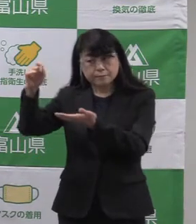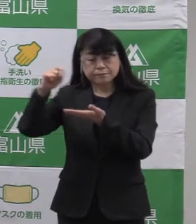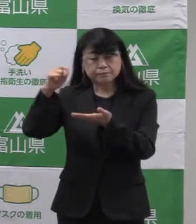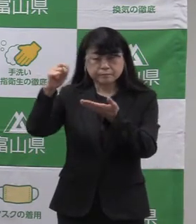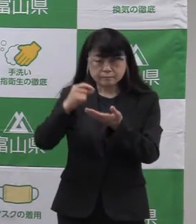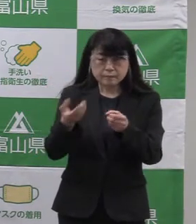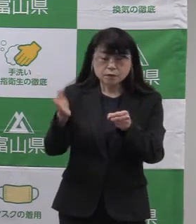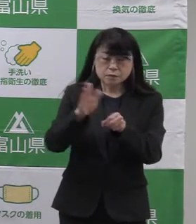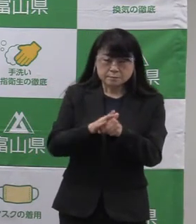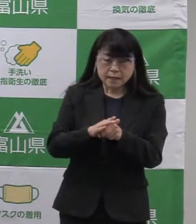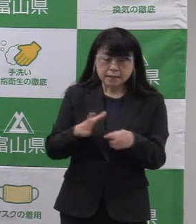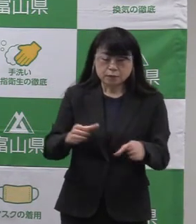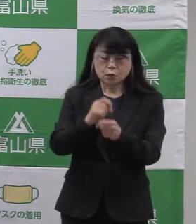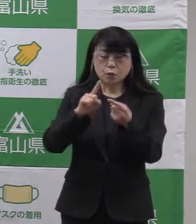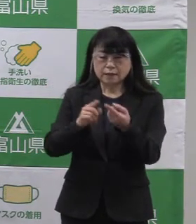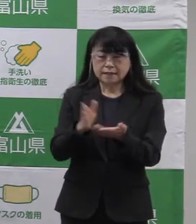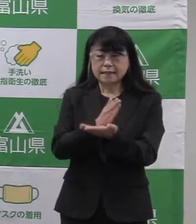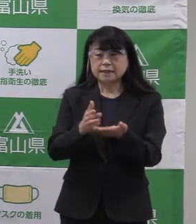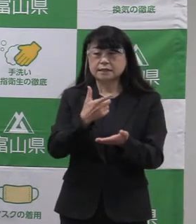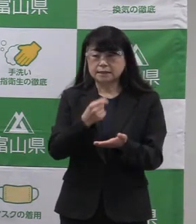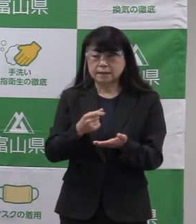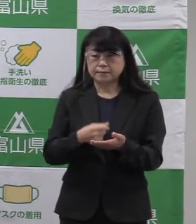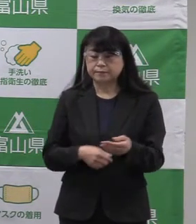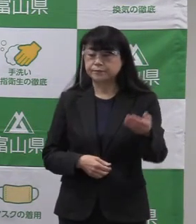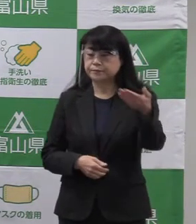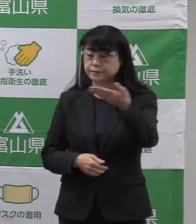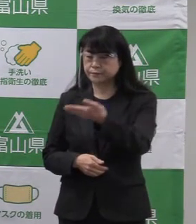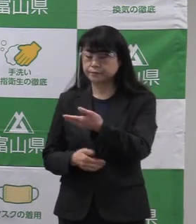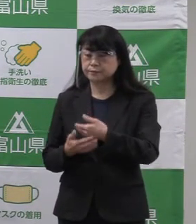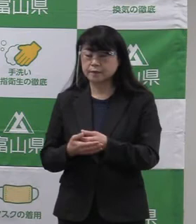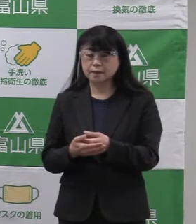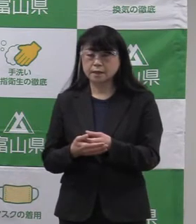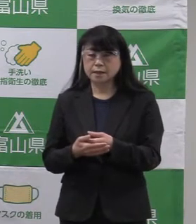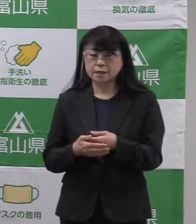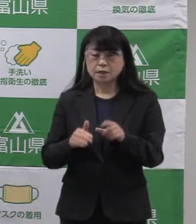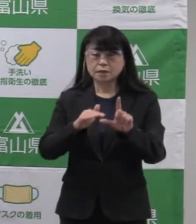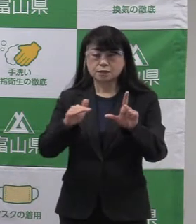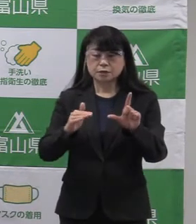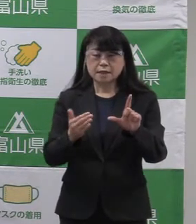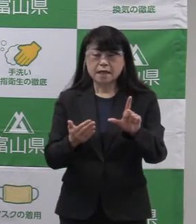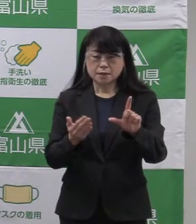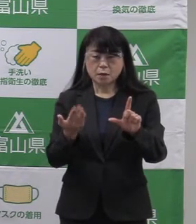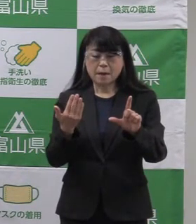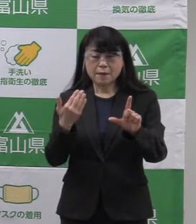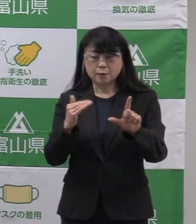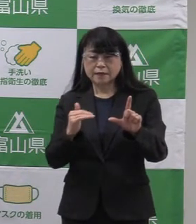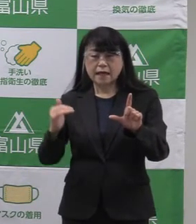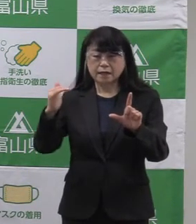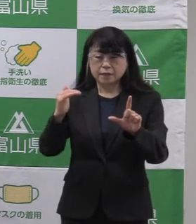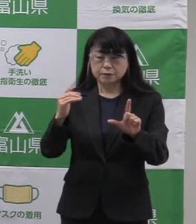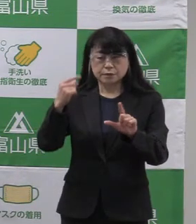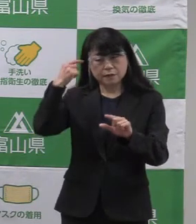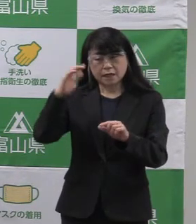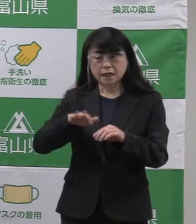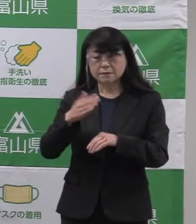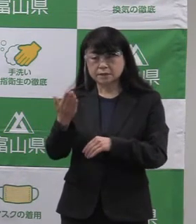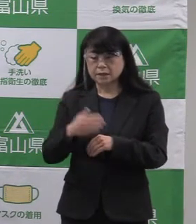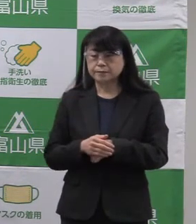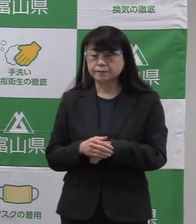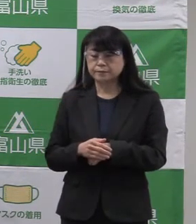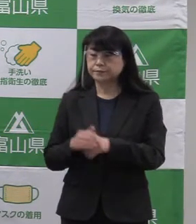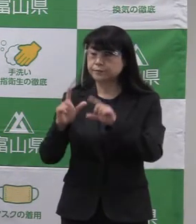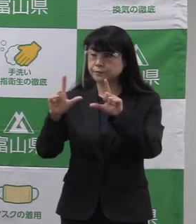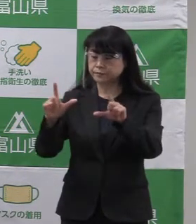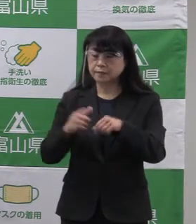を実施を考えます。 前倒しでステージをこう上げていくというようなお考えはありますでしょうか。 今回はそういう意味